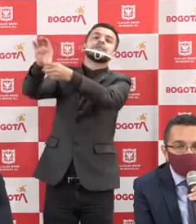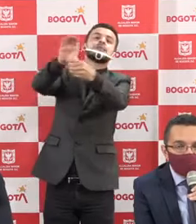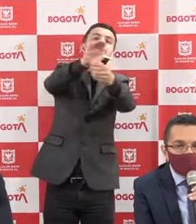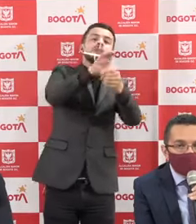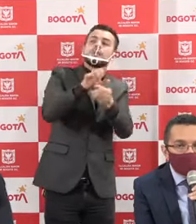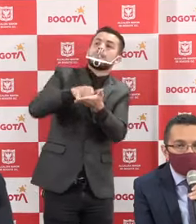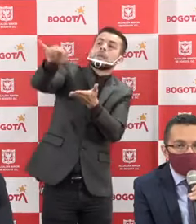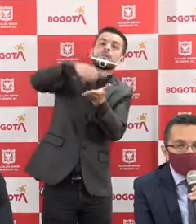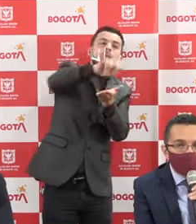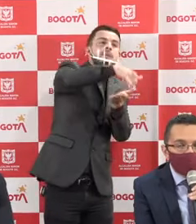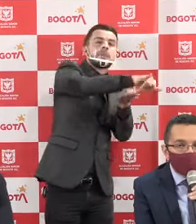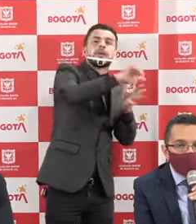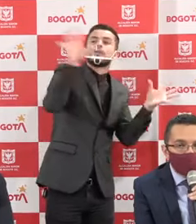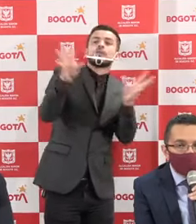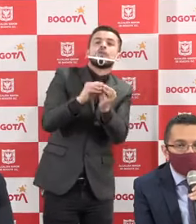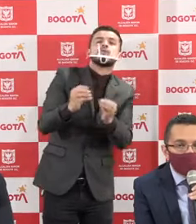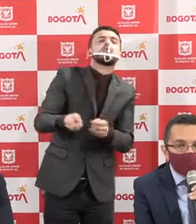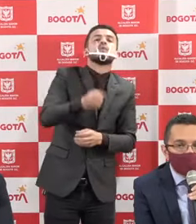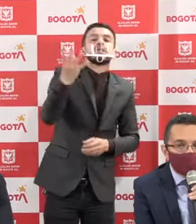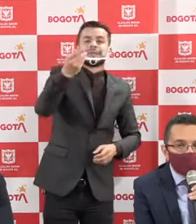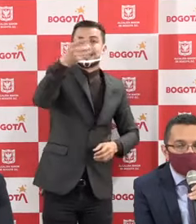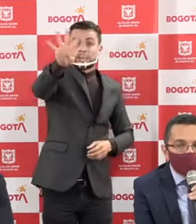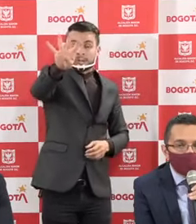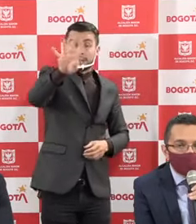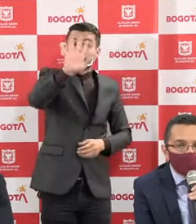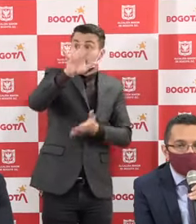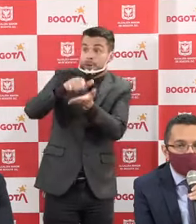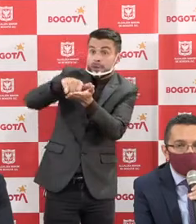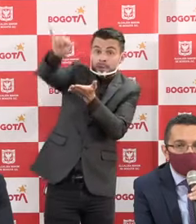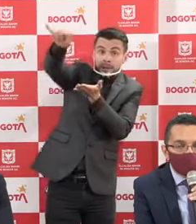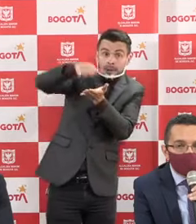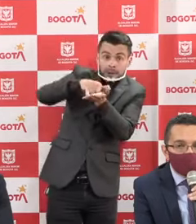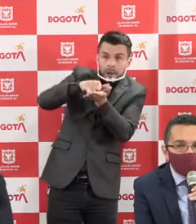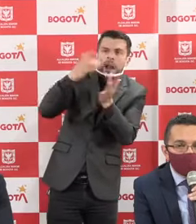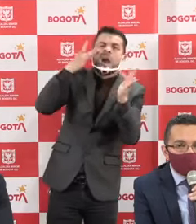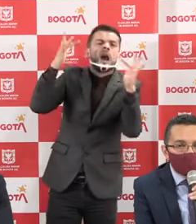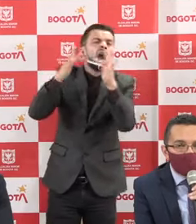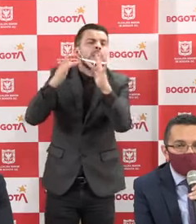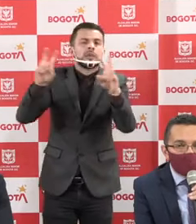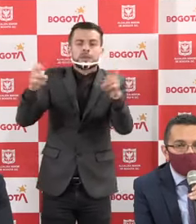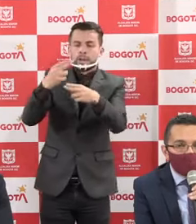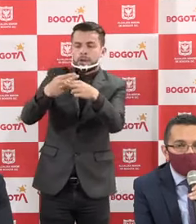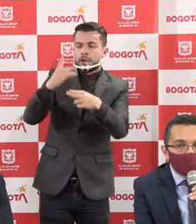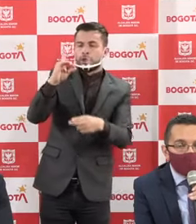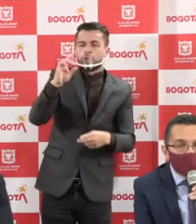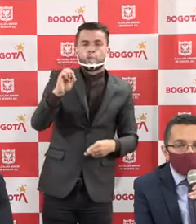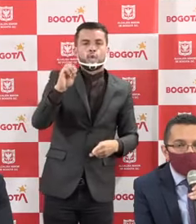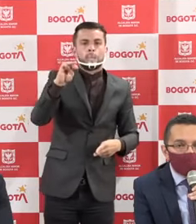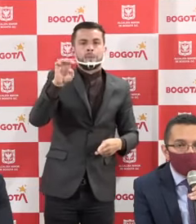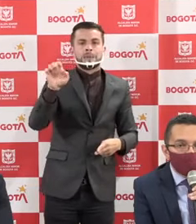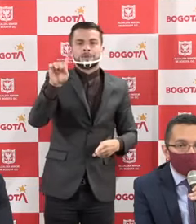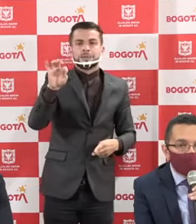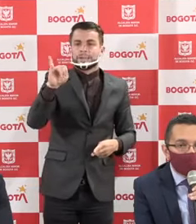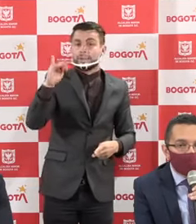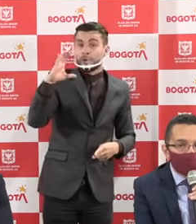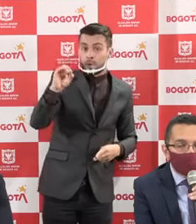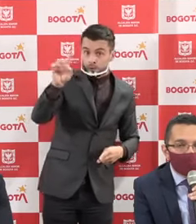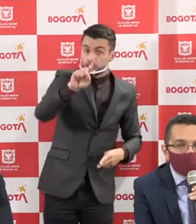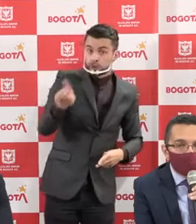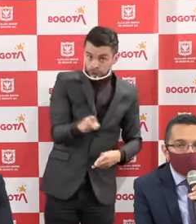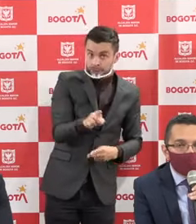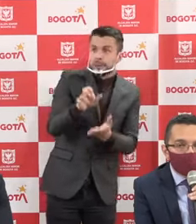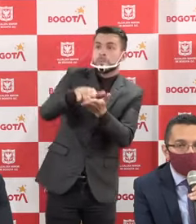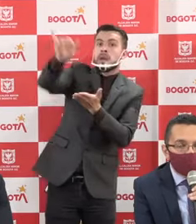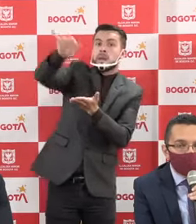domésticos eso está sujeto a que desde el gobierno nacional y al ministerio de salud se haga el plazo una política de